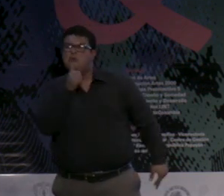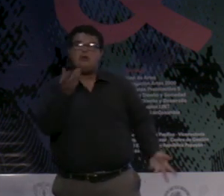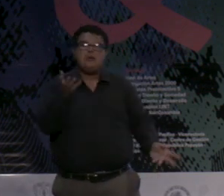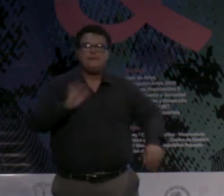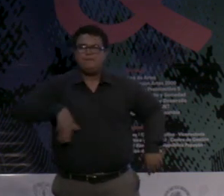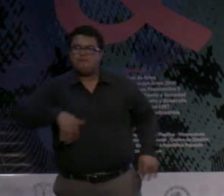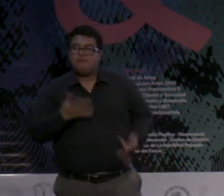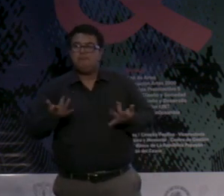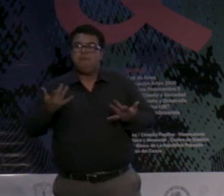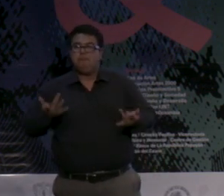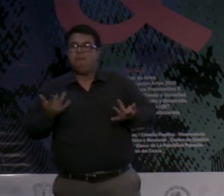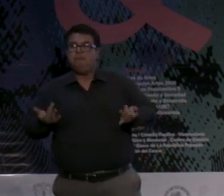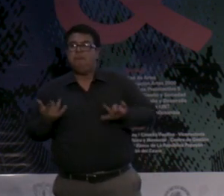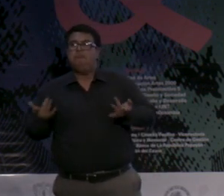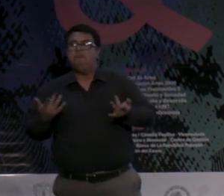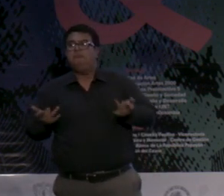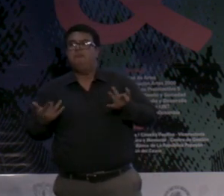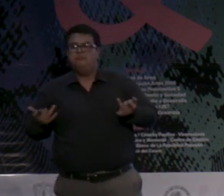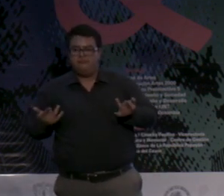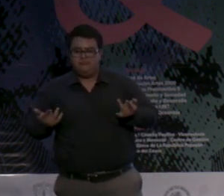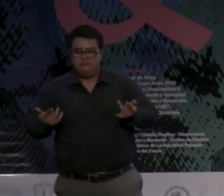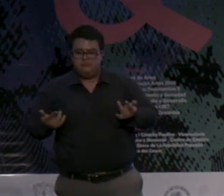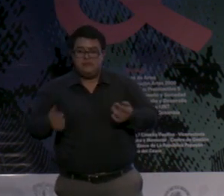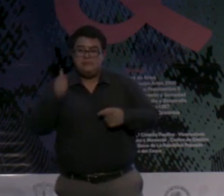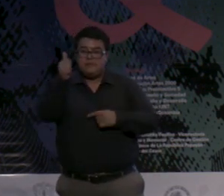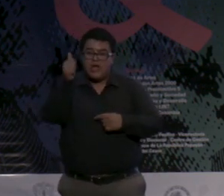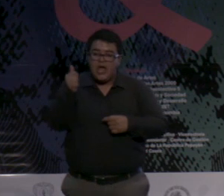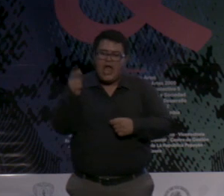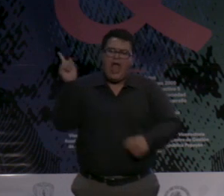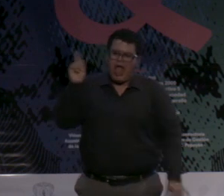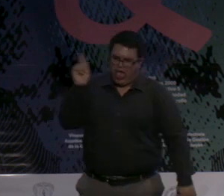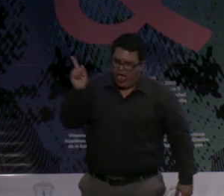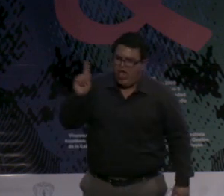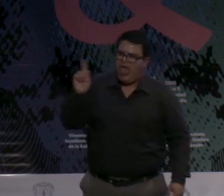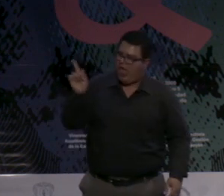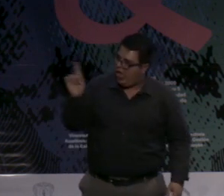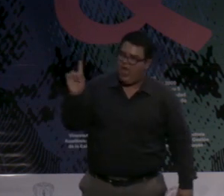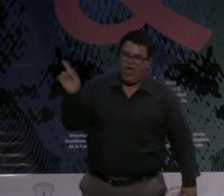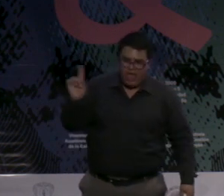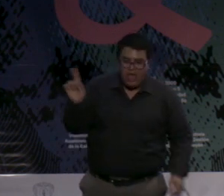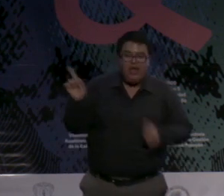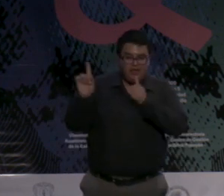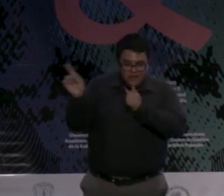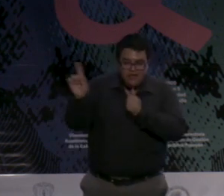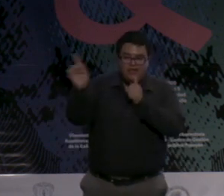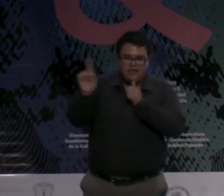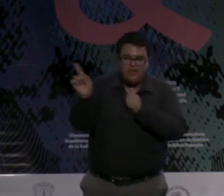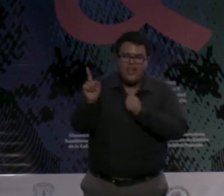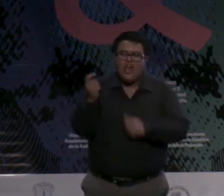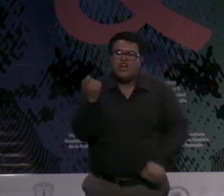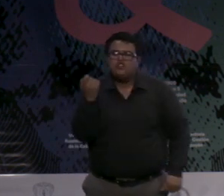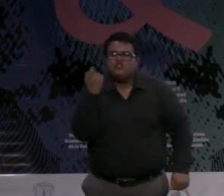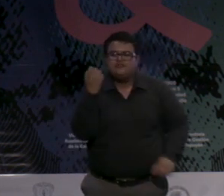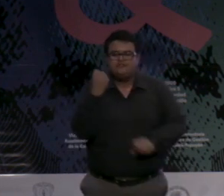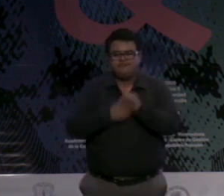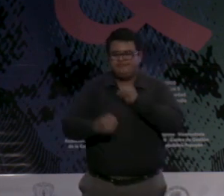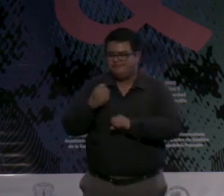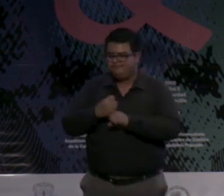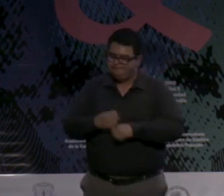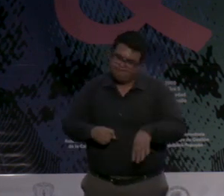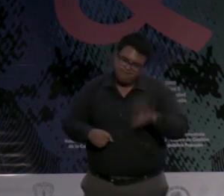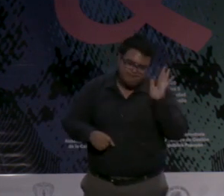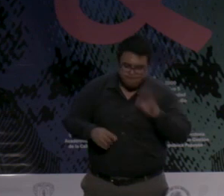favor. De noche, pues era la única luz en un sector muy amplio y el consorcio se sentó a esperar a ver